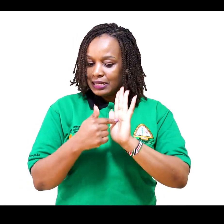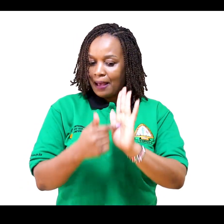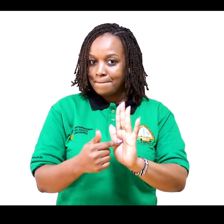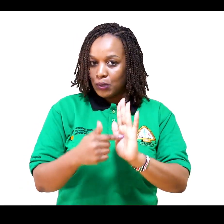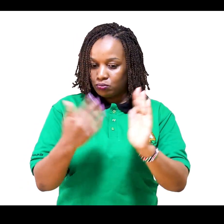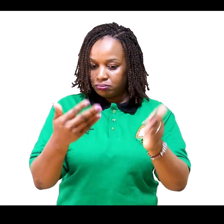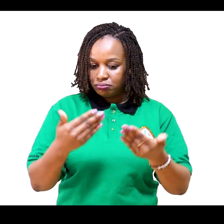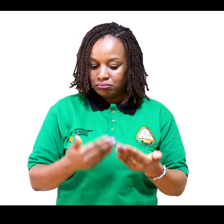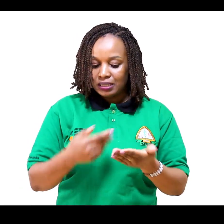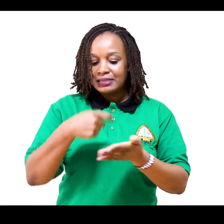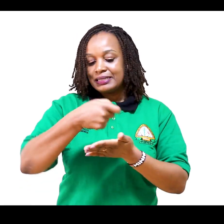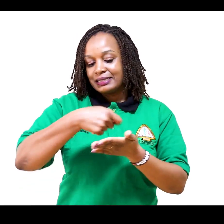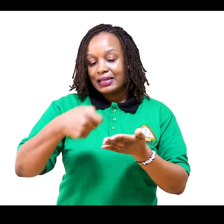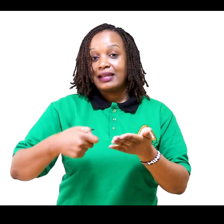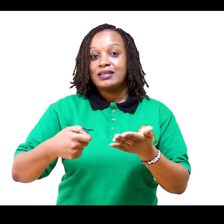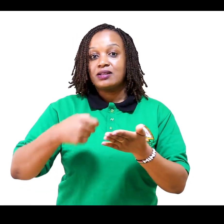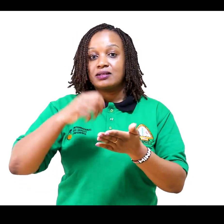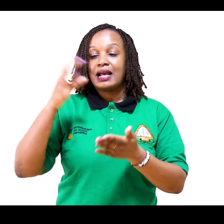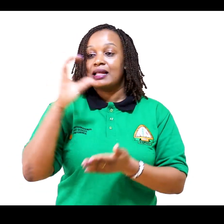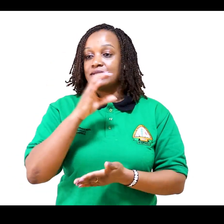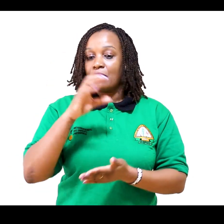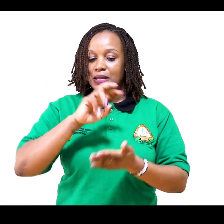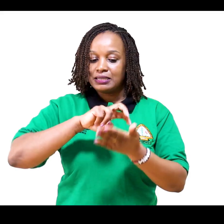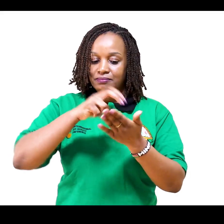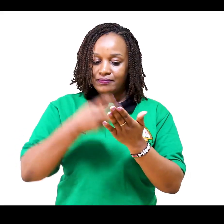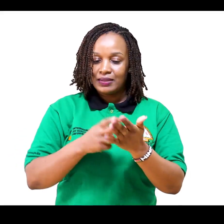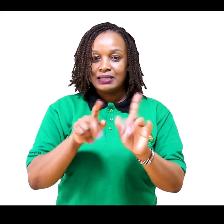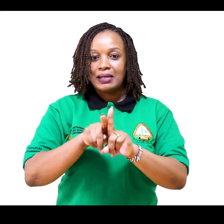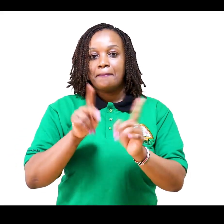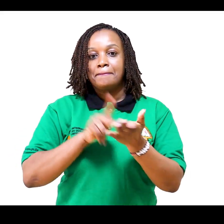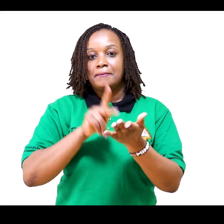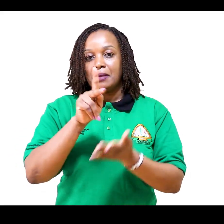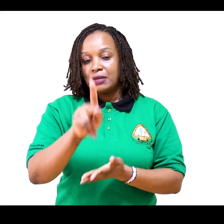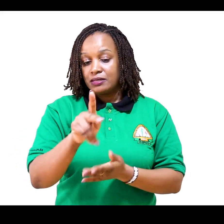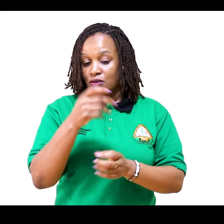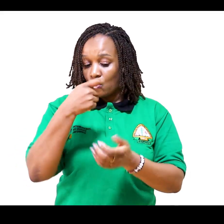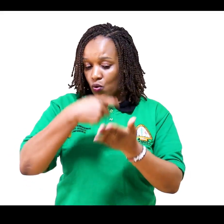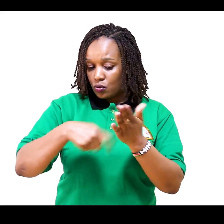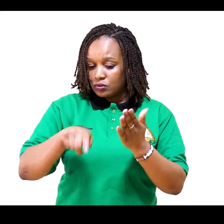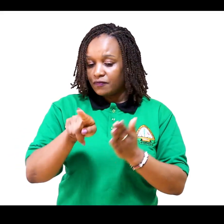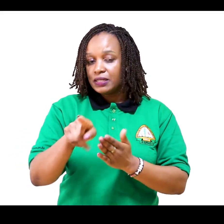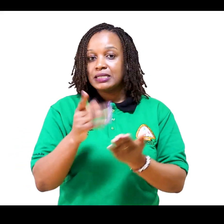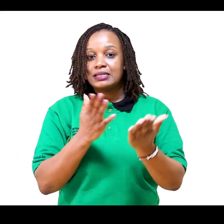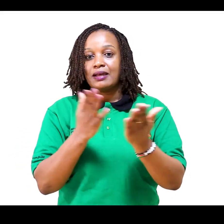sampuli, kusainiwa kwa mkataba wa mteja na malipo. Gharama ya huduma hii ni kama